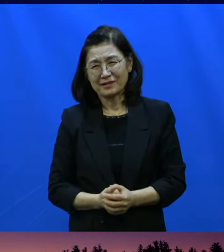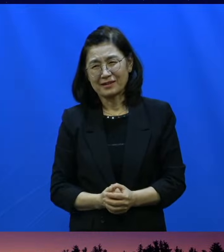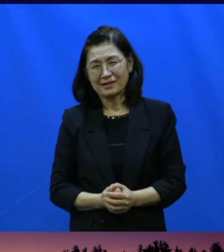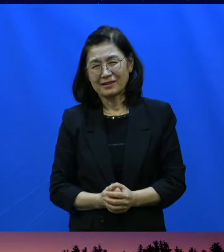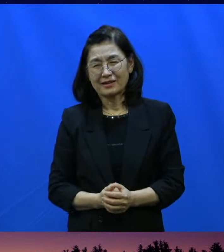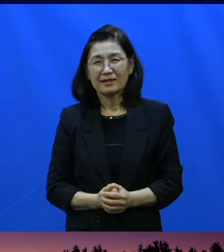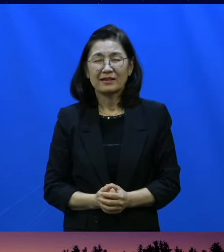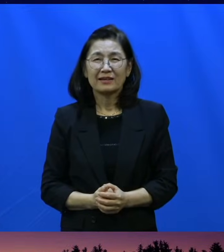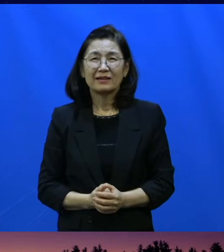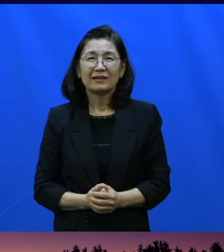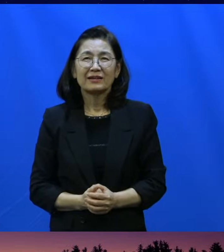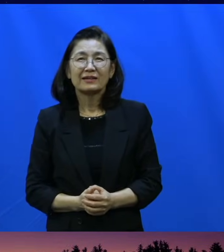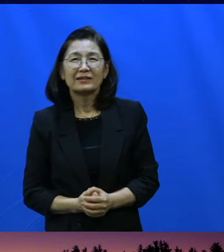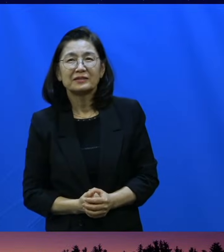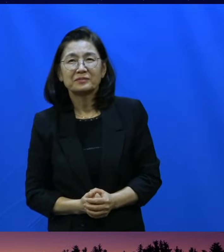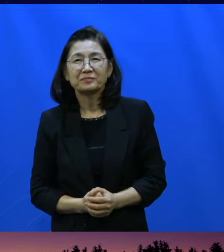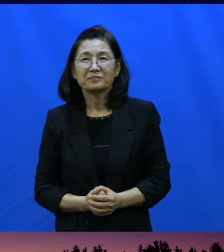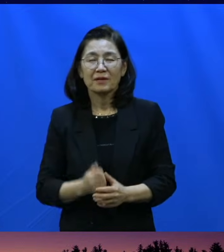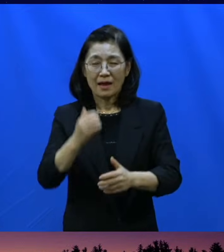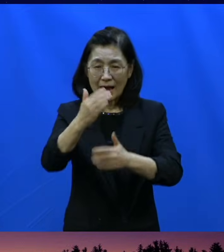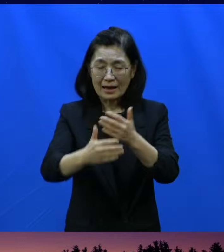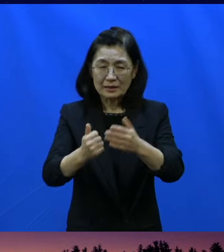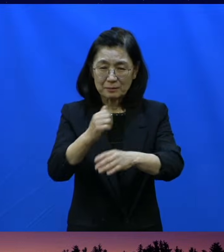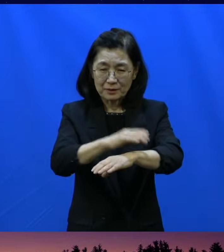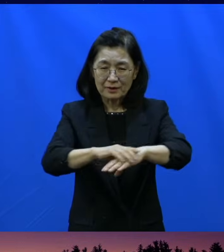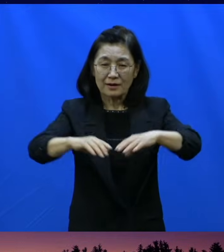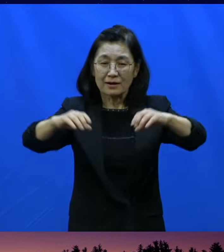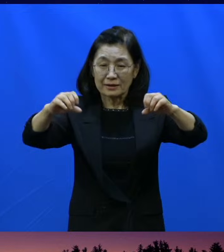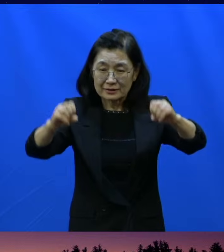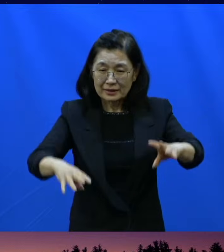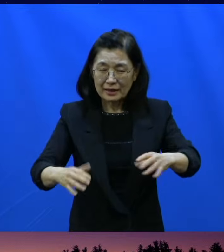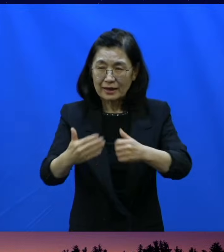거예요. 은혜를 헛되이 주시는 분이 아니라는 거예요.